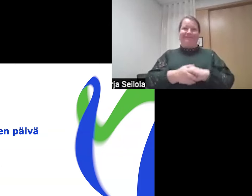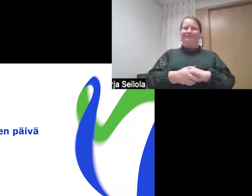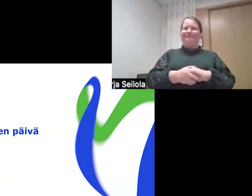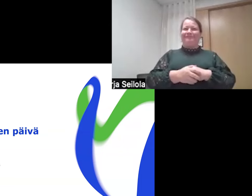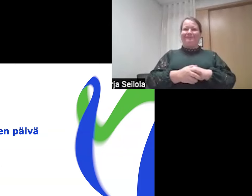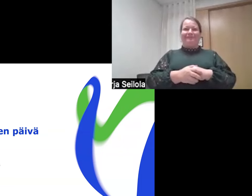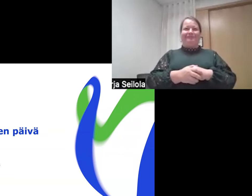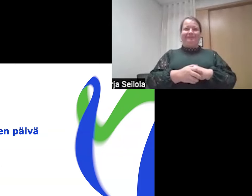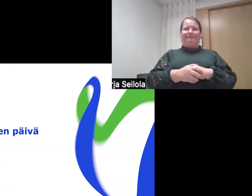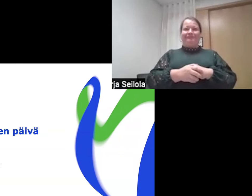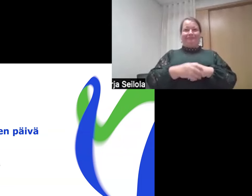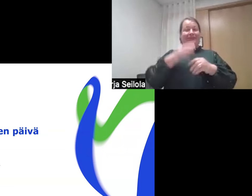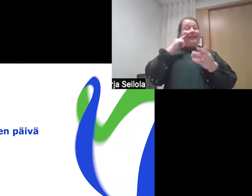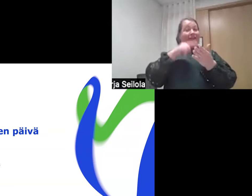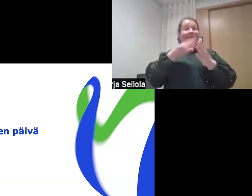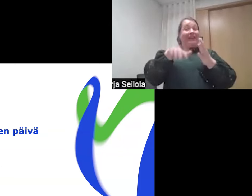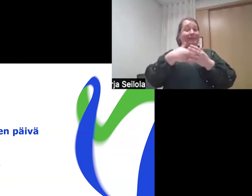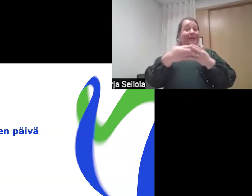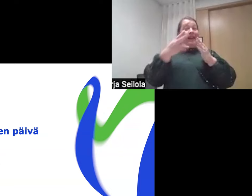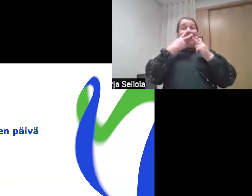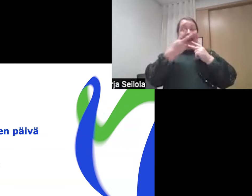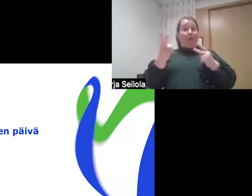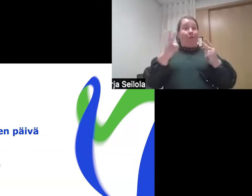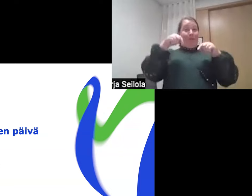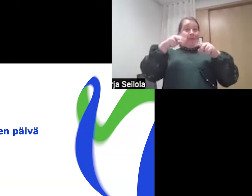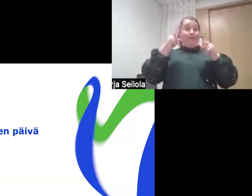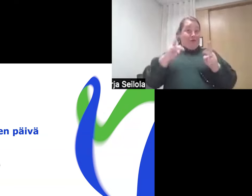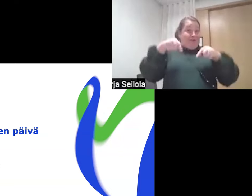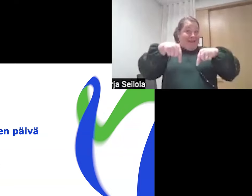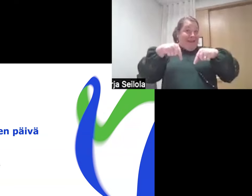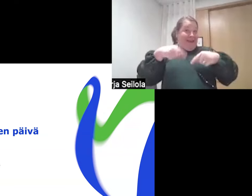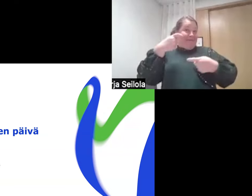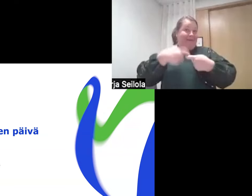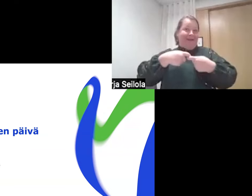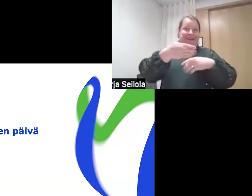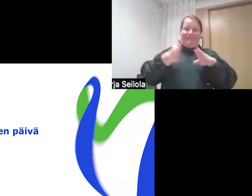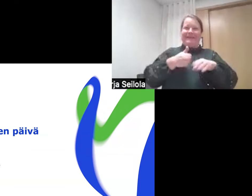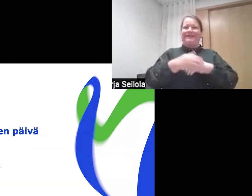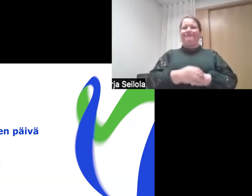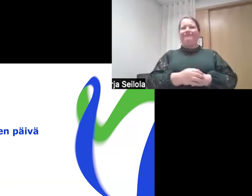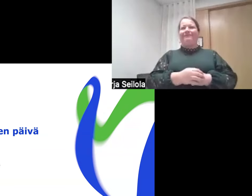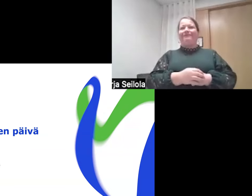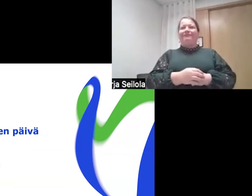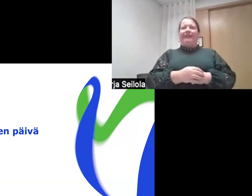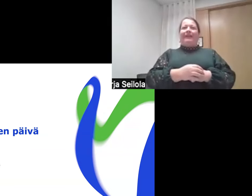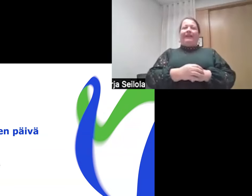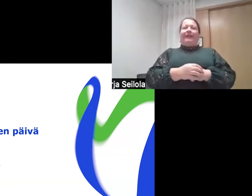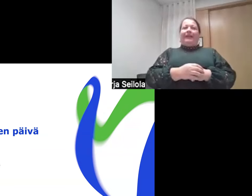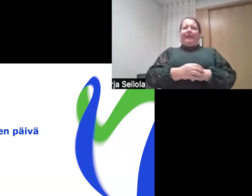suurta iloa, että minä saan tuoda nämä opetushallituksen terveiset. Minä olen täällä opetushallituksessa